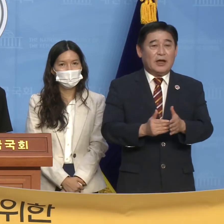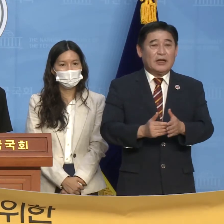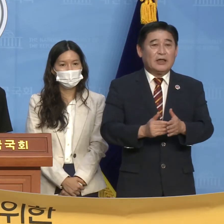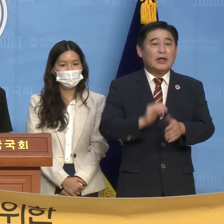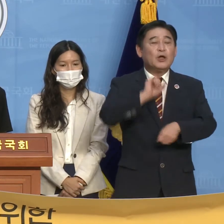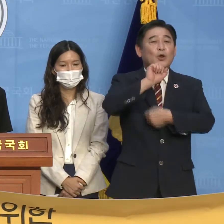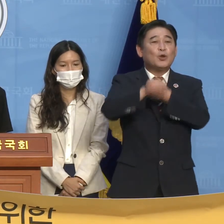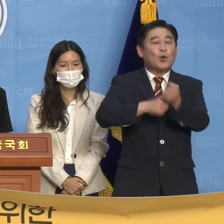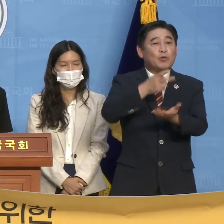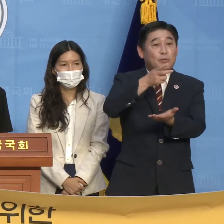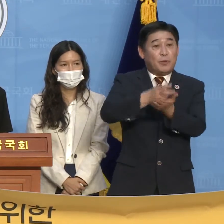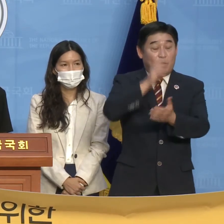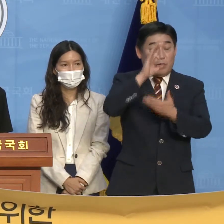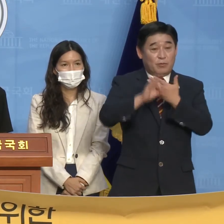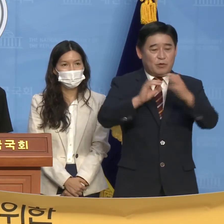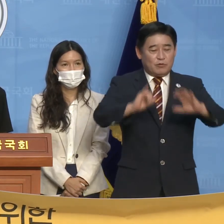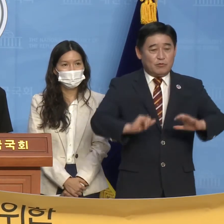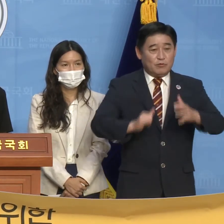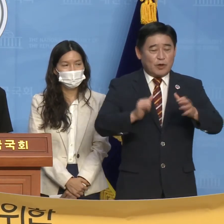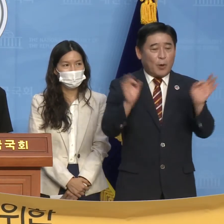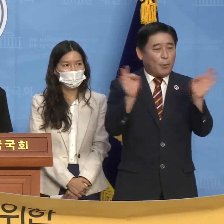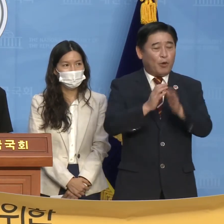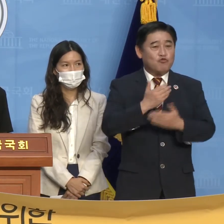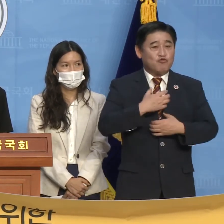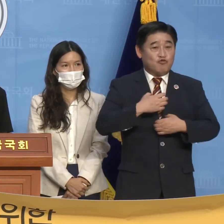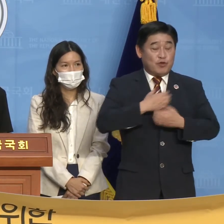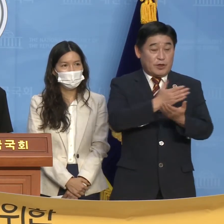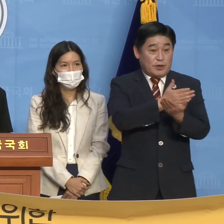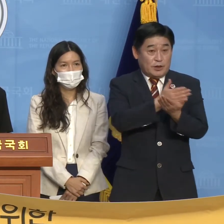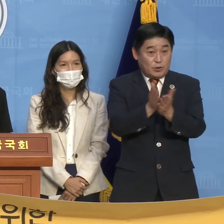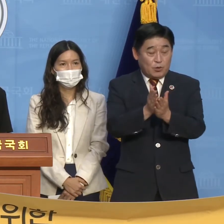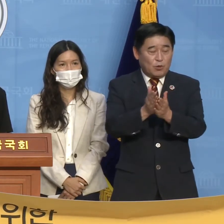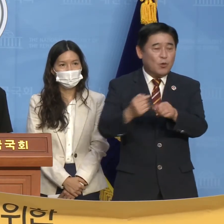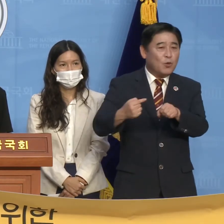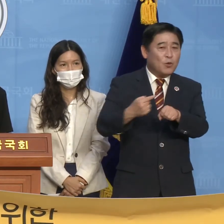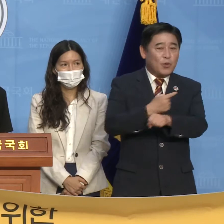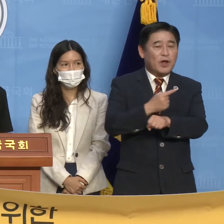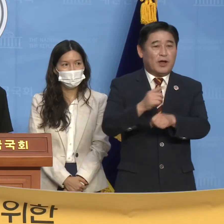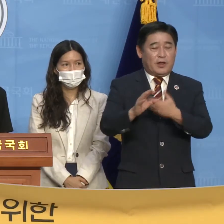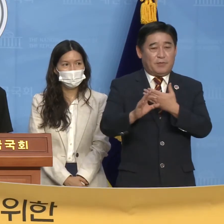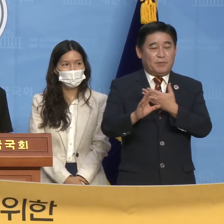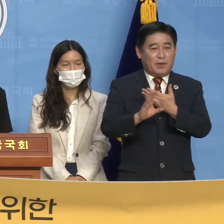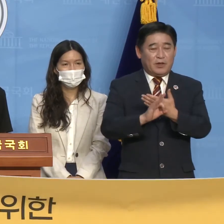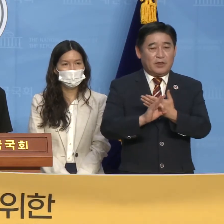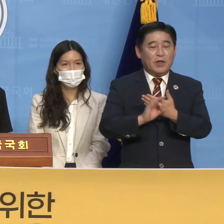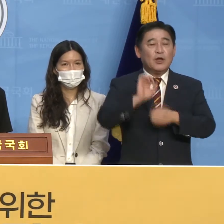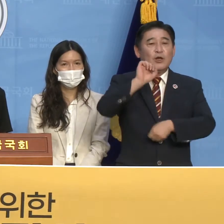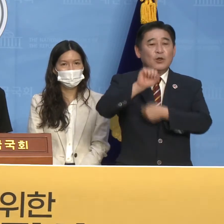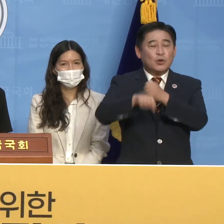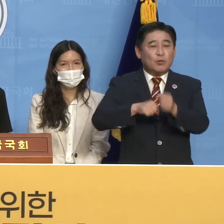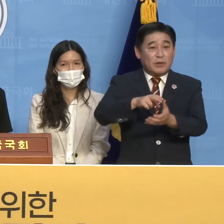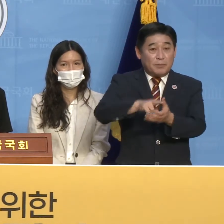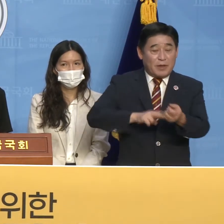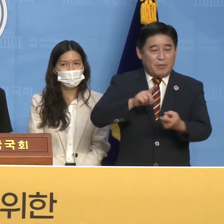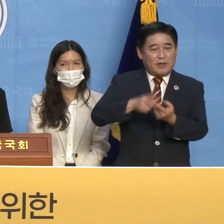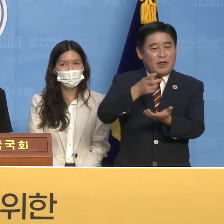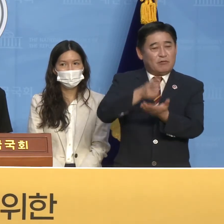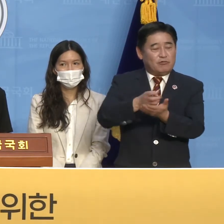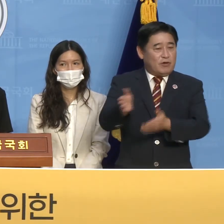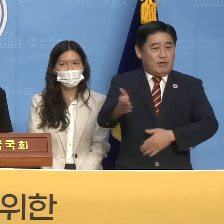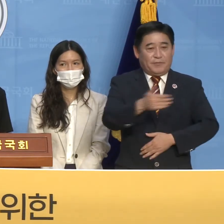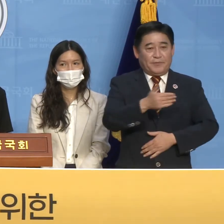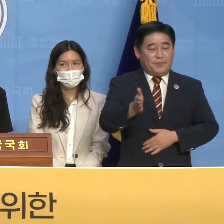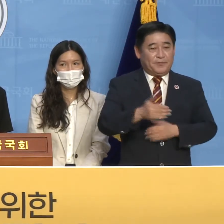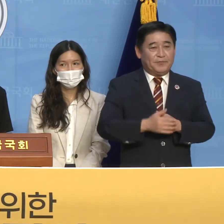또한 야생생물법에는 국제적 멸종위기종 등 일부 종을 제외하면 야생동물의 판매에 대한 규정이